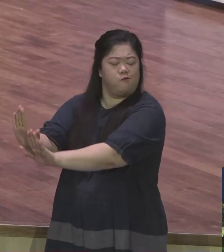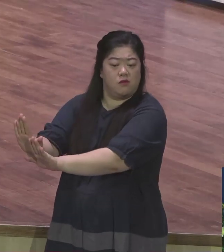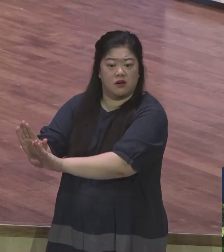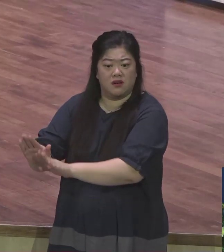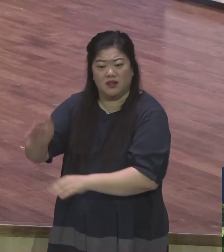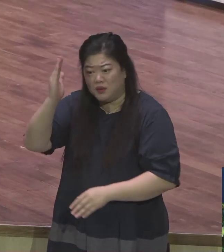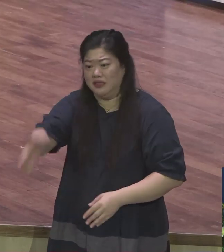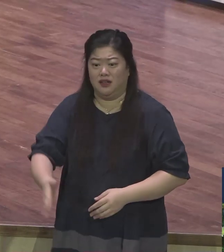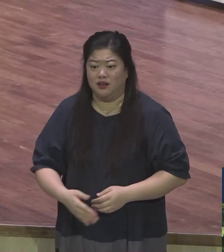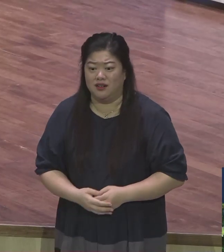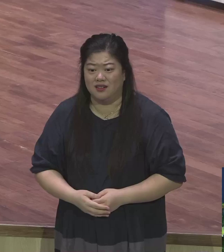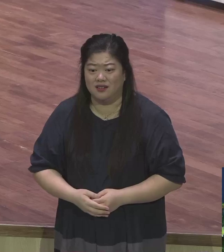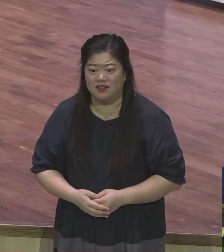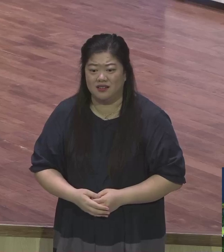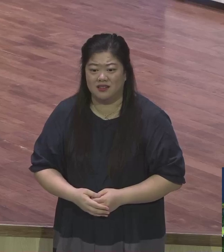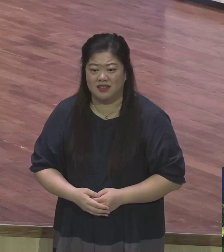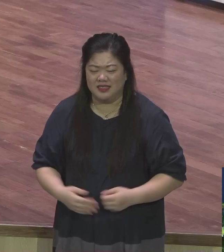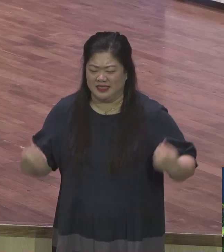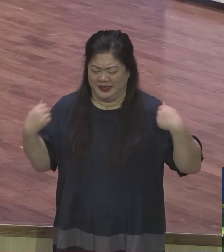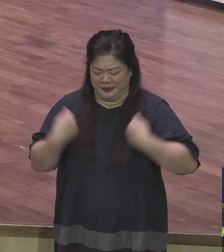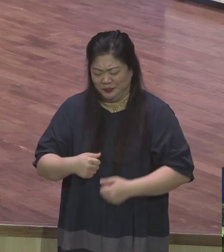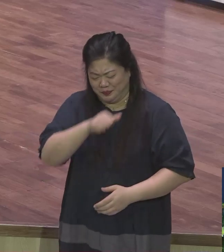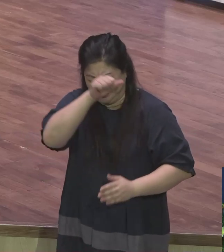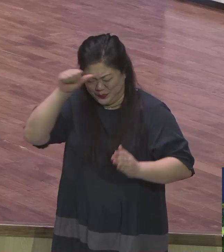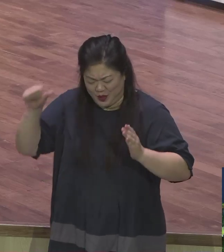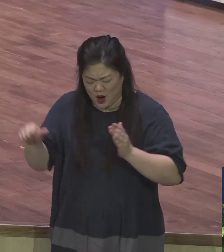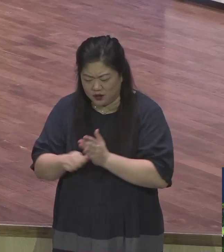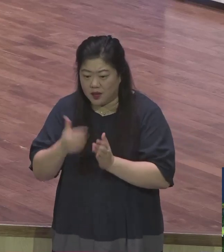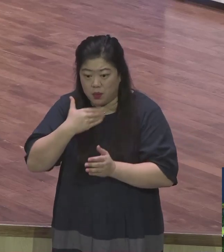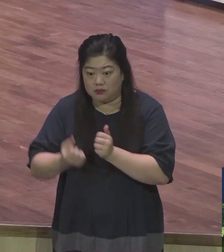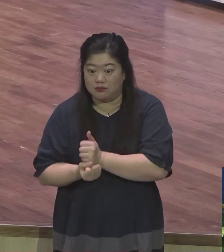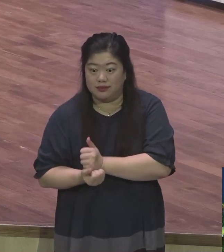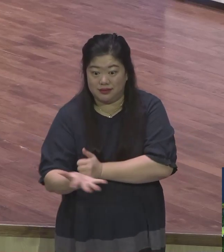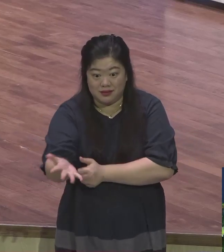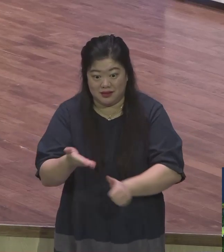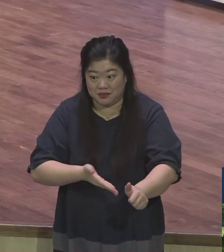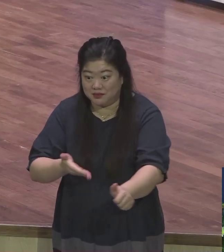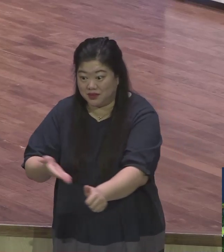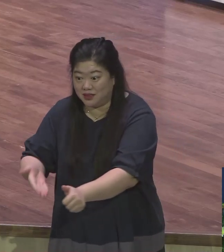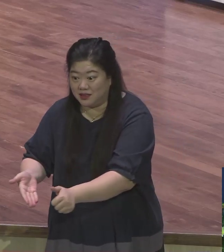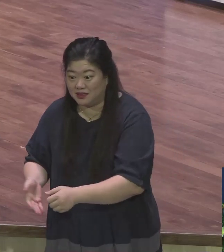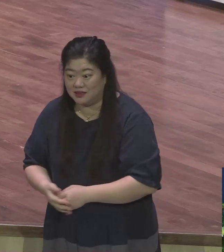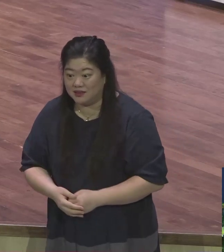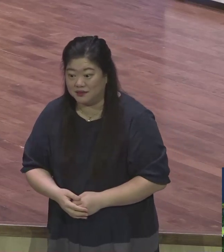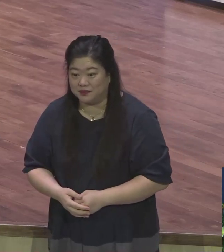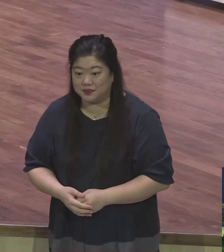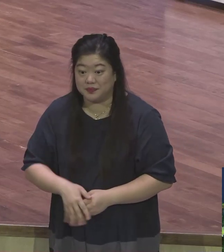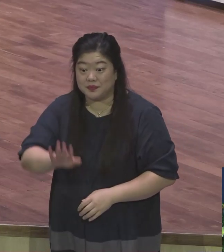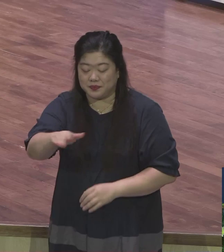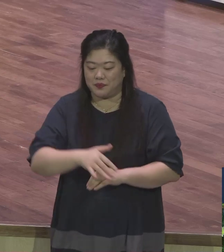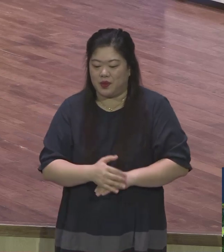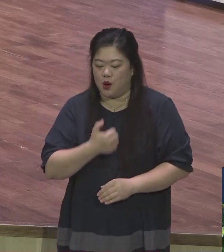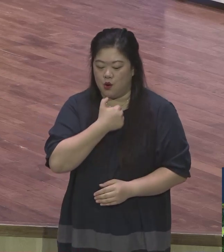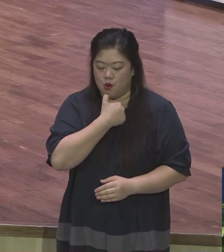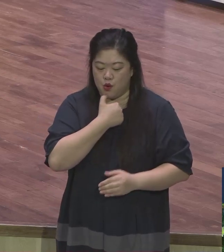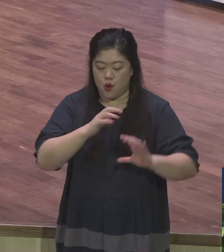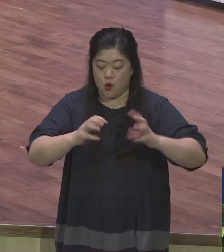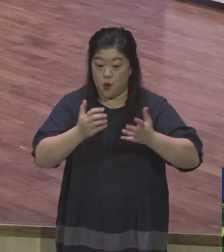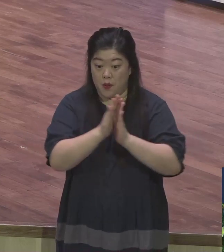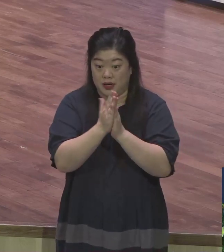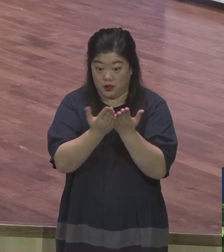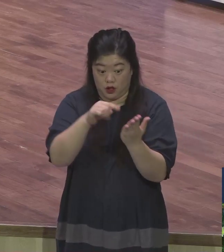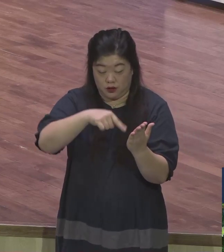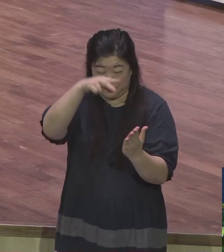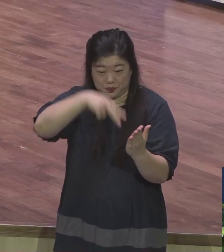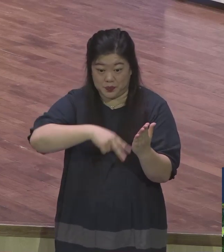복음의 영향력이 변하는 성도를 다 되시길 바랍니다. 이 로마스에는요 교독교사에 알려진 유명한